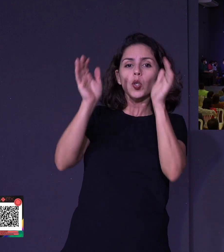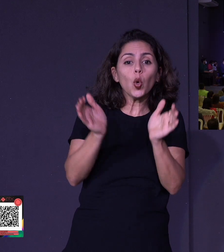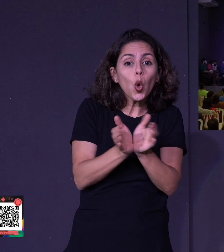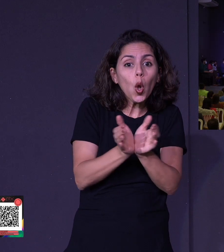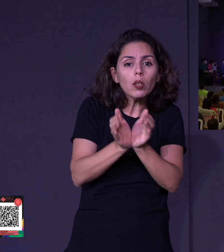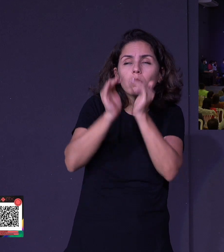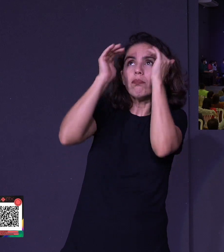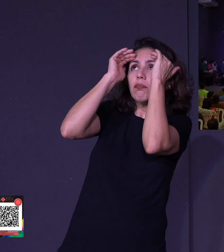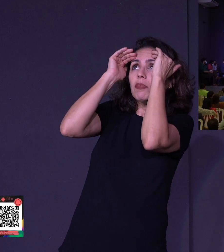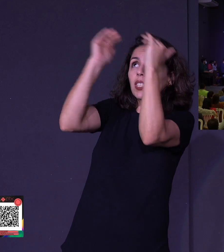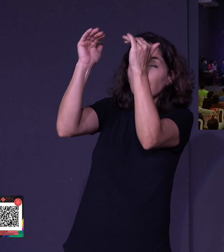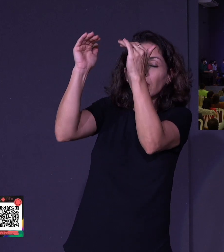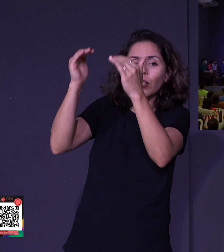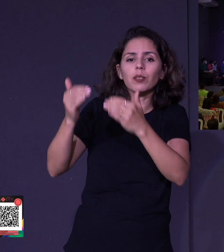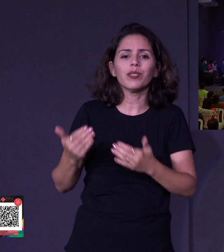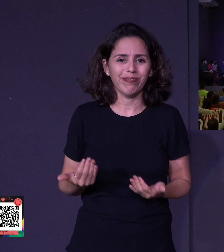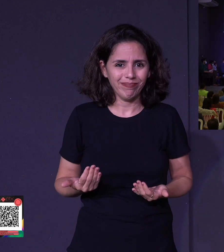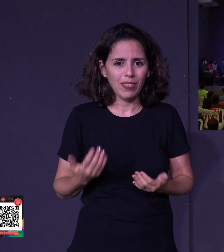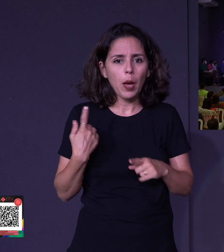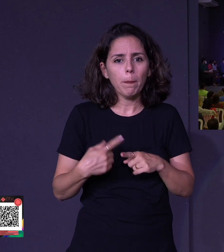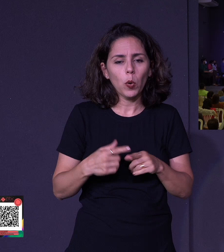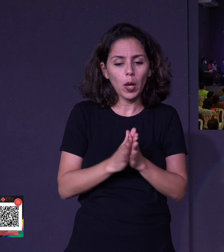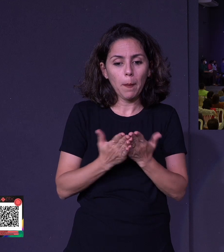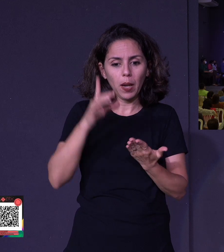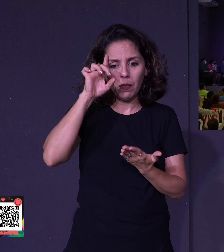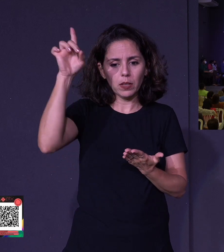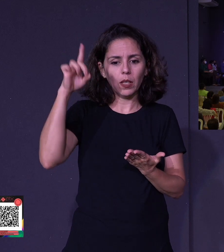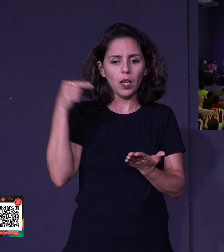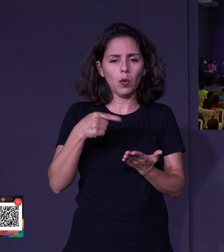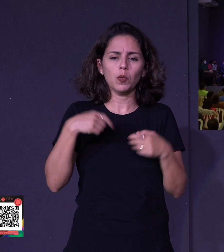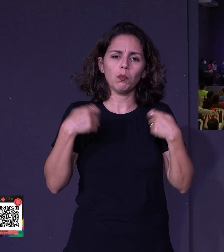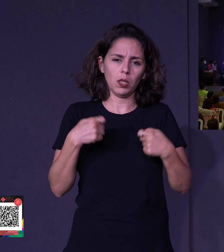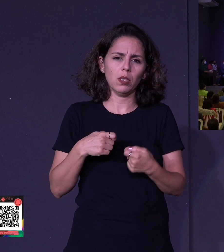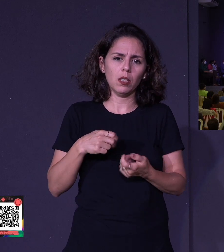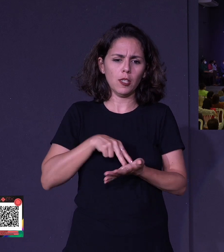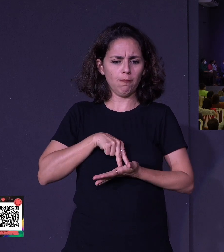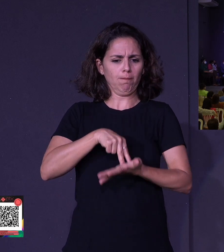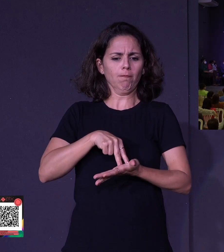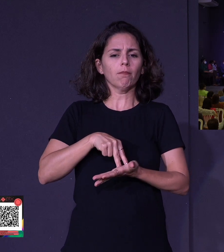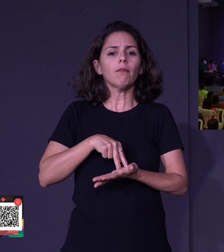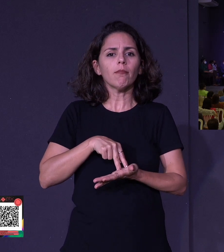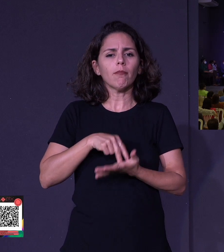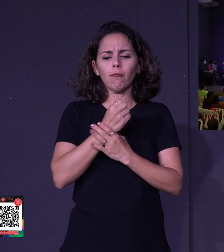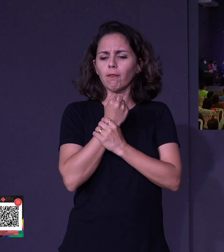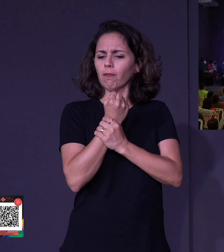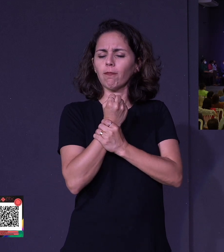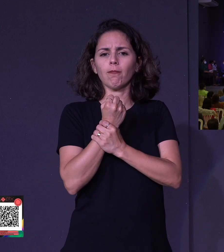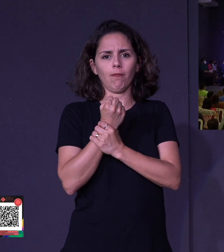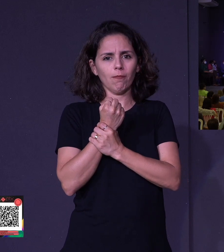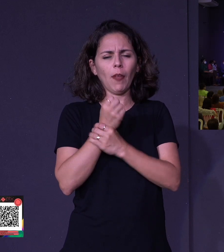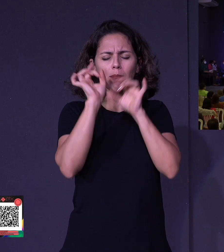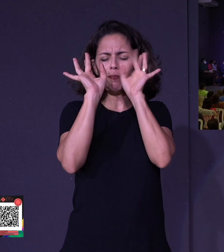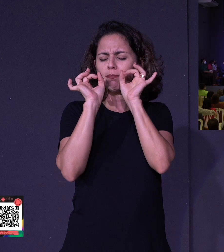Porque a palavra de Deus é algo que tem que ser preservado dentro da família, dentro do lar. A palavra de Deus é o bem mais precioso que tem que